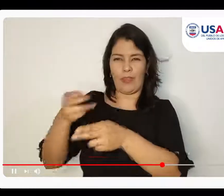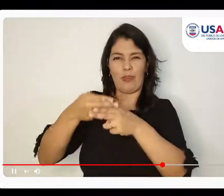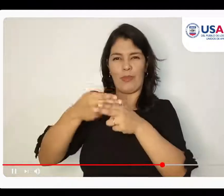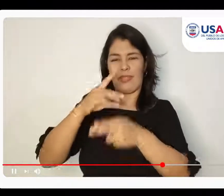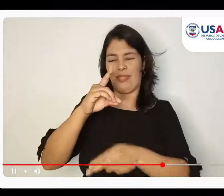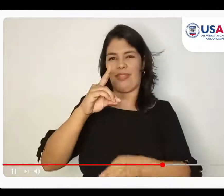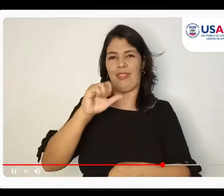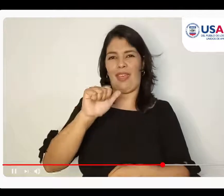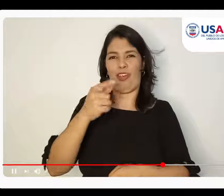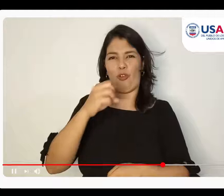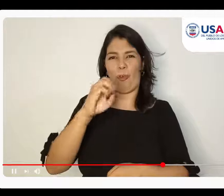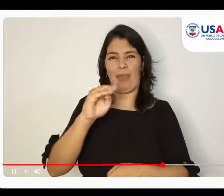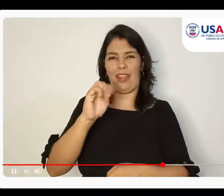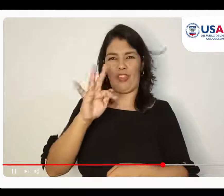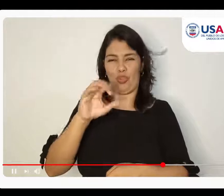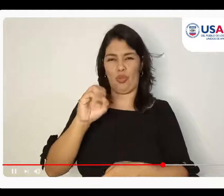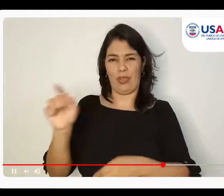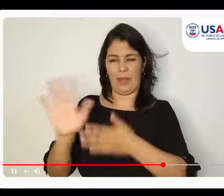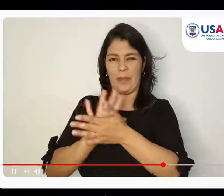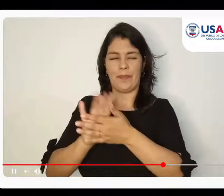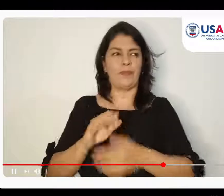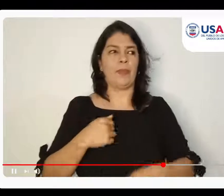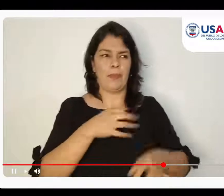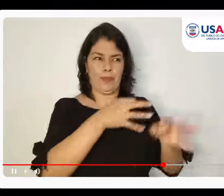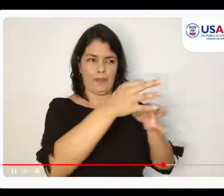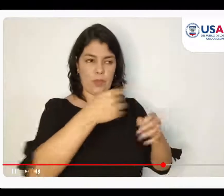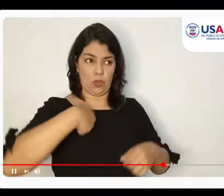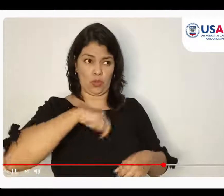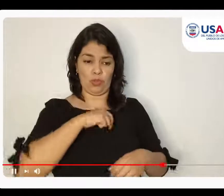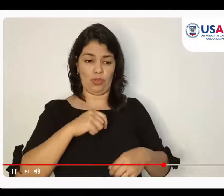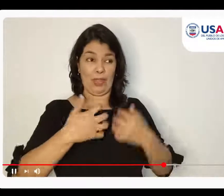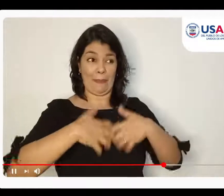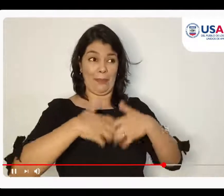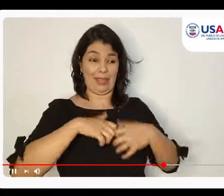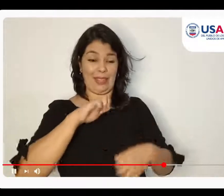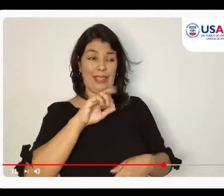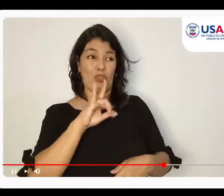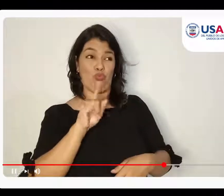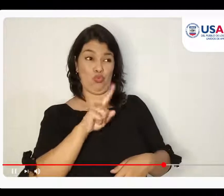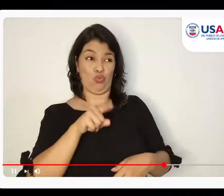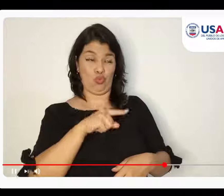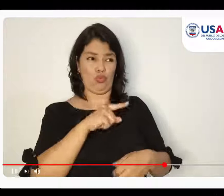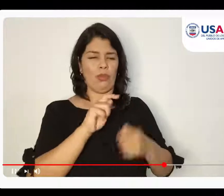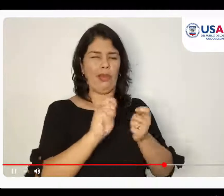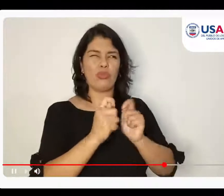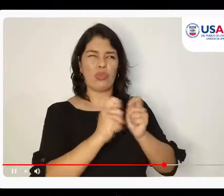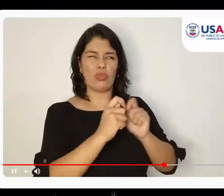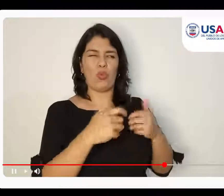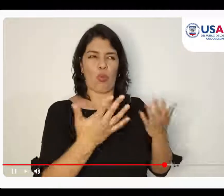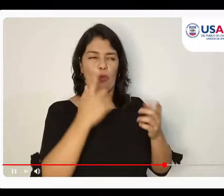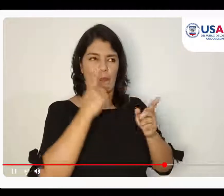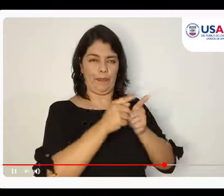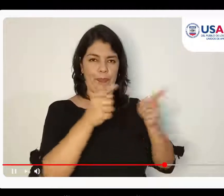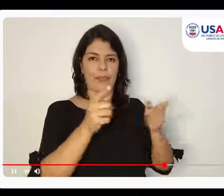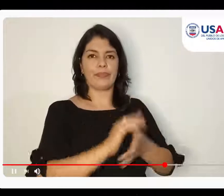EDUS, ¿cómo hemos trabajado o abordado la accesibilidad y el desarrollo de ajustes razonables? Lo primero es que hemos trazado